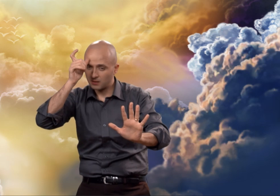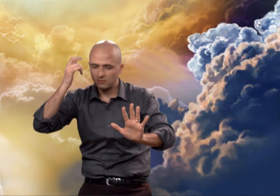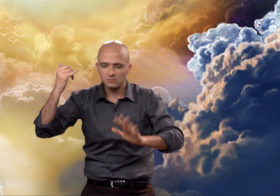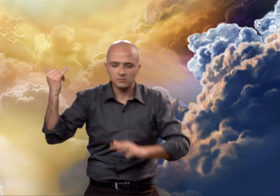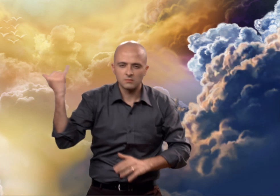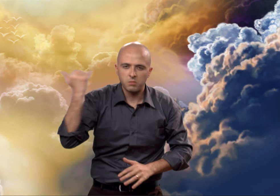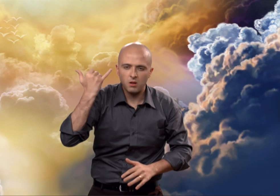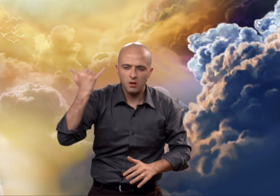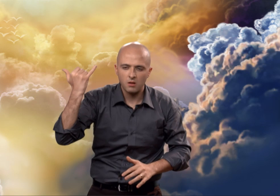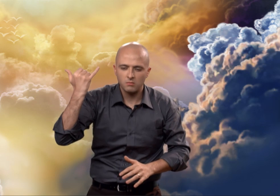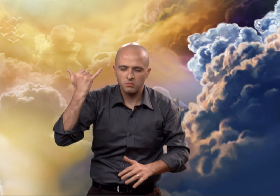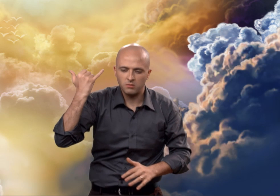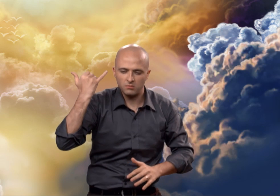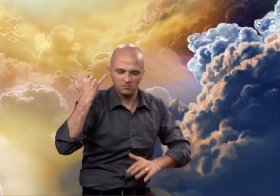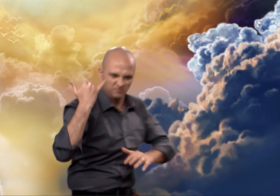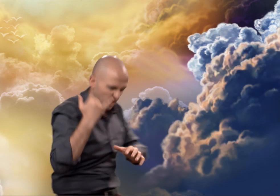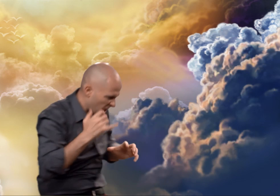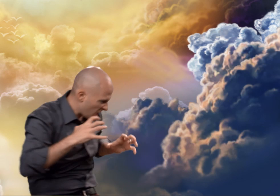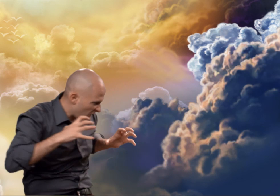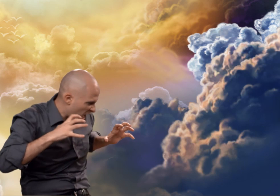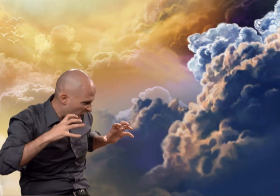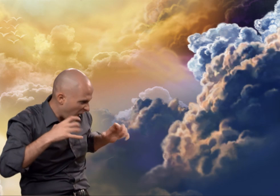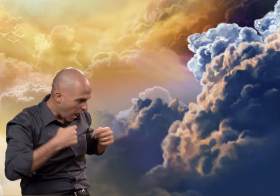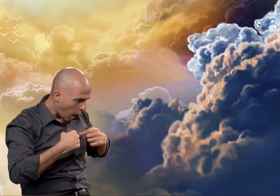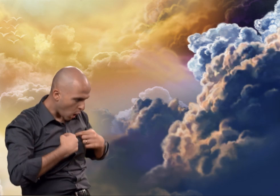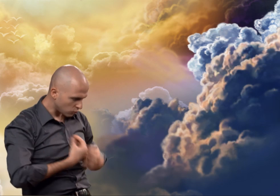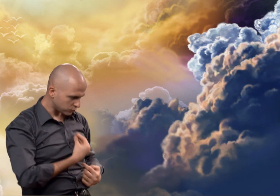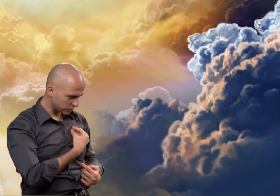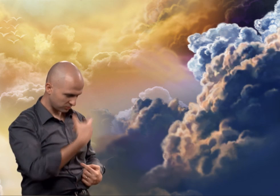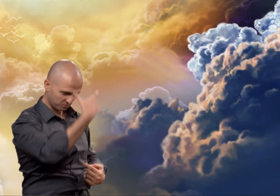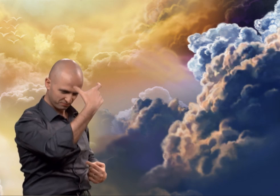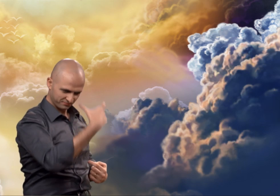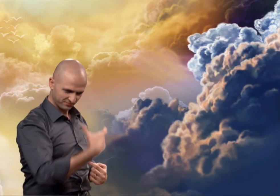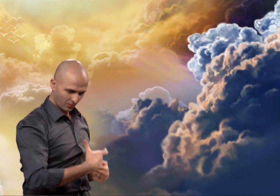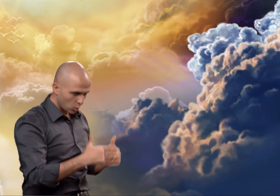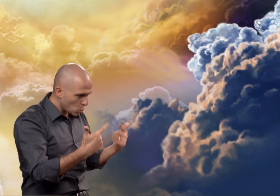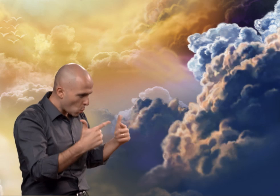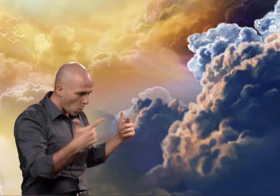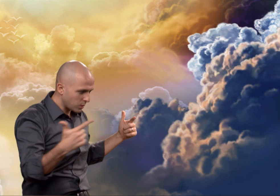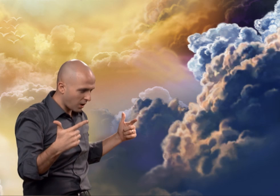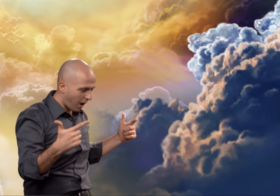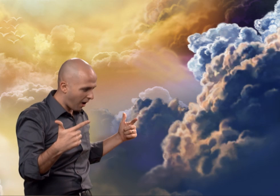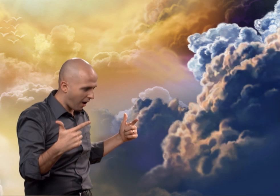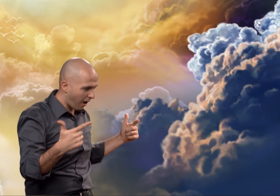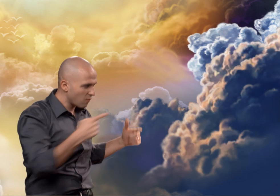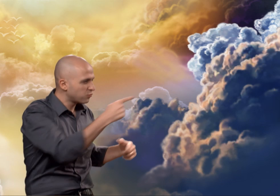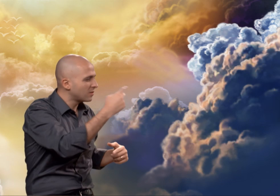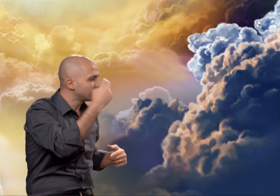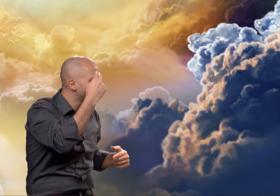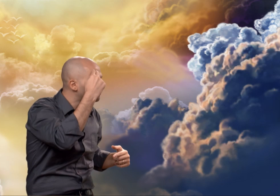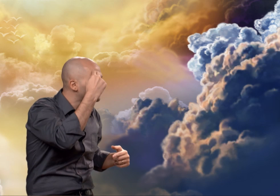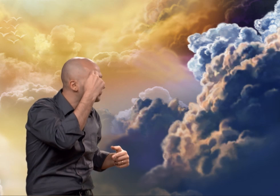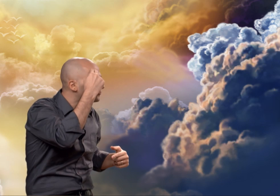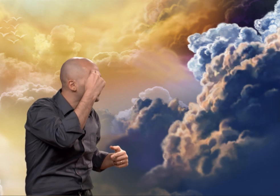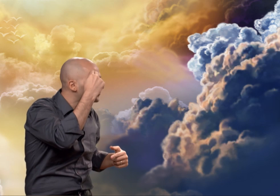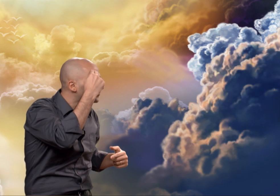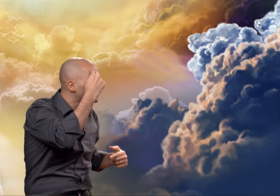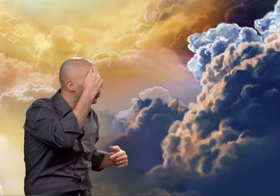objeção tenha sido removida, jamais chegarão à luz. O coração não convertido está em inimizade com